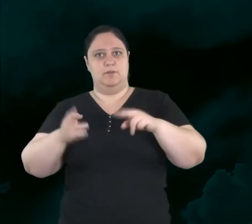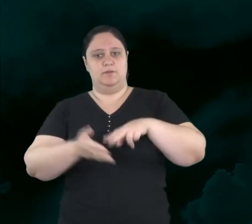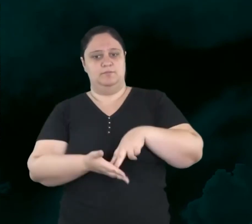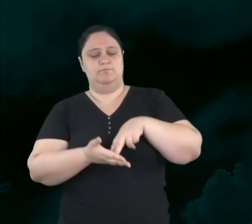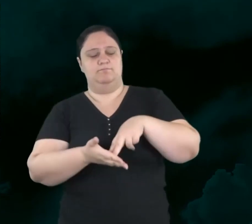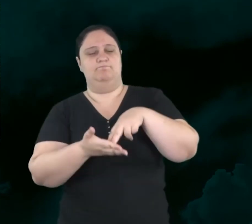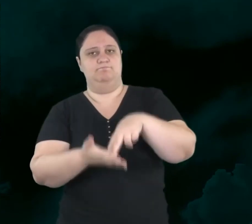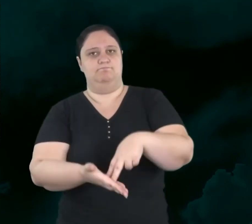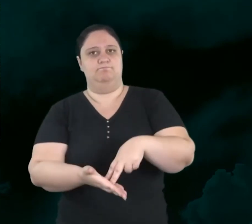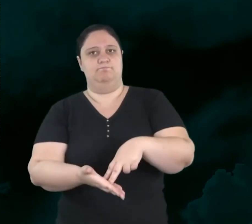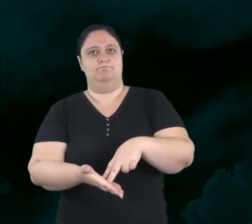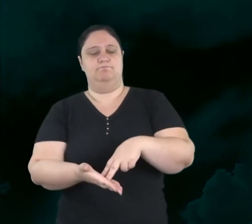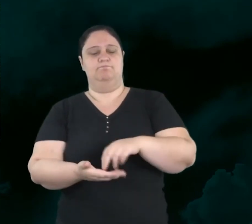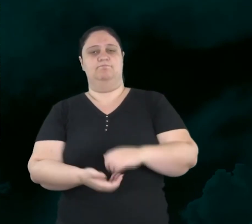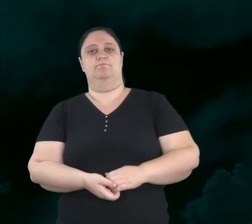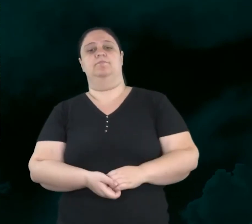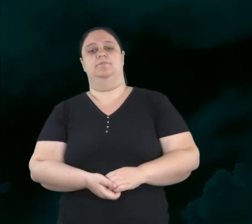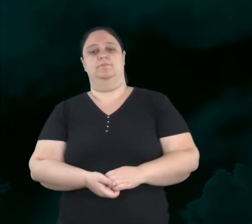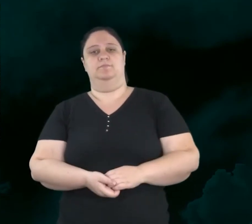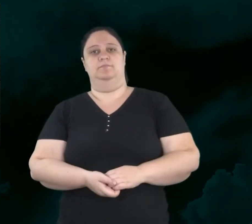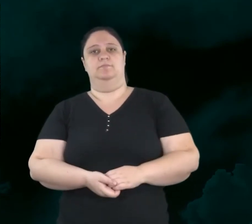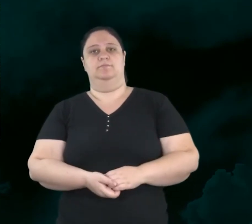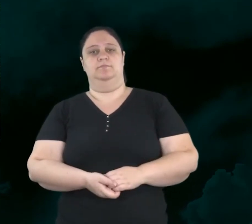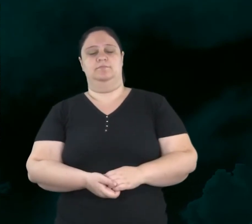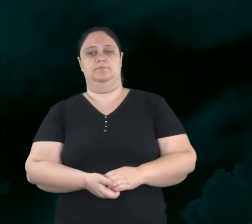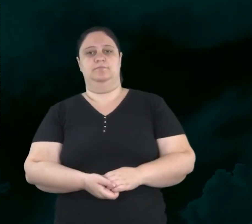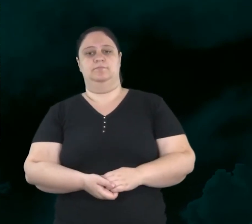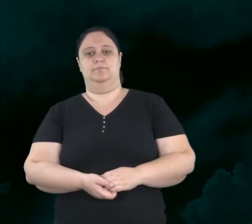dá combustível em perseverar.